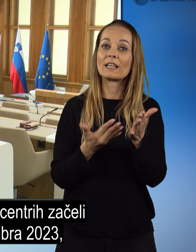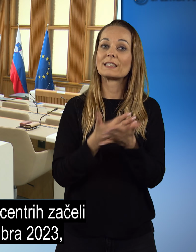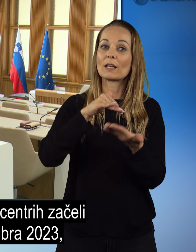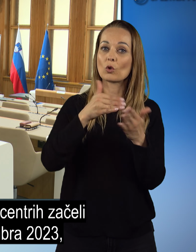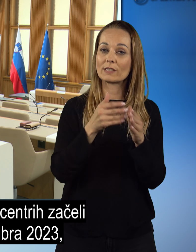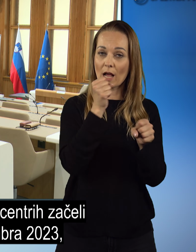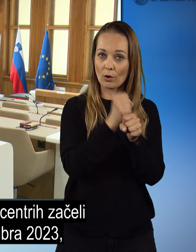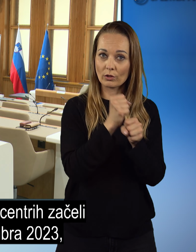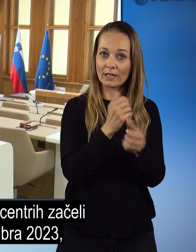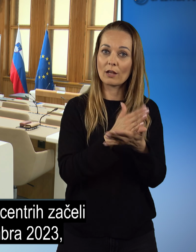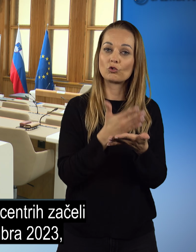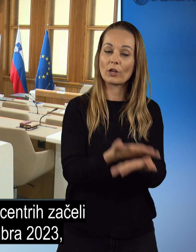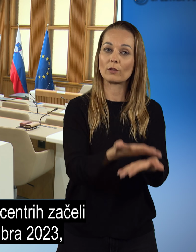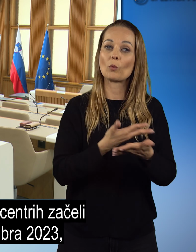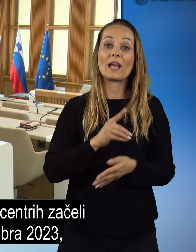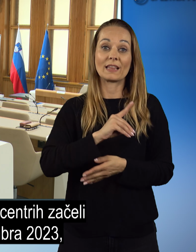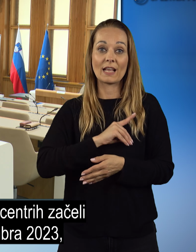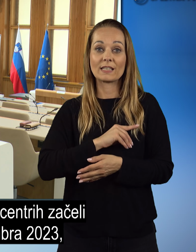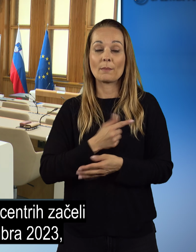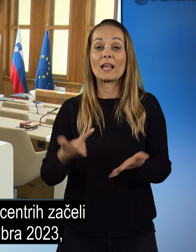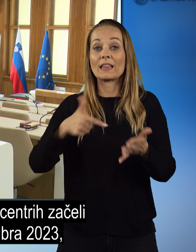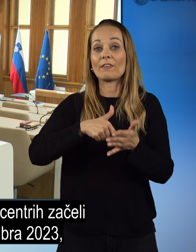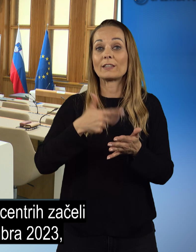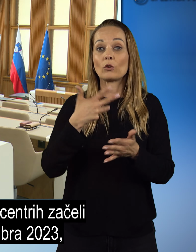socialno delo že začeli prejemati decembra